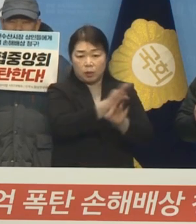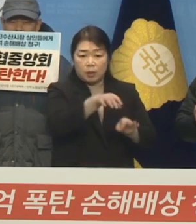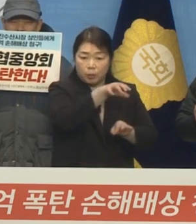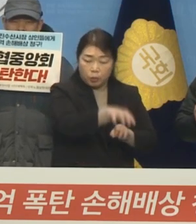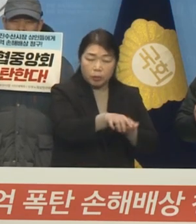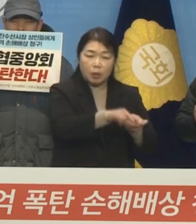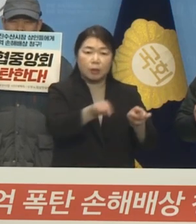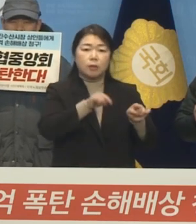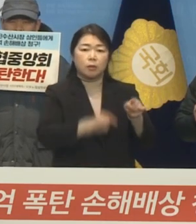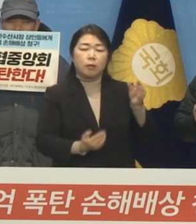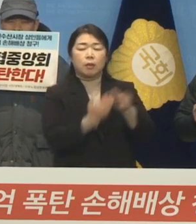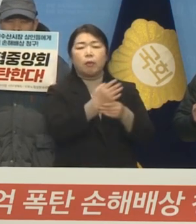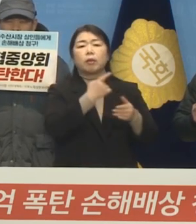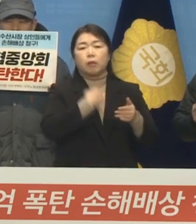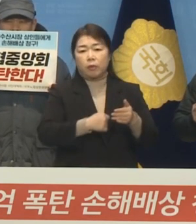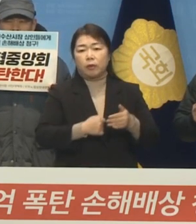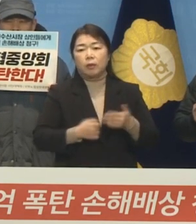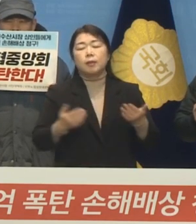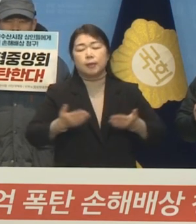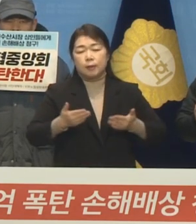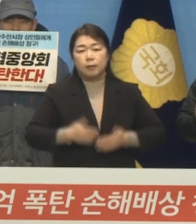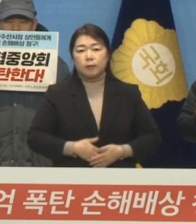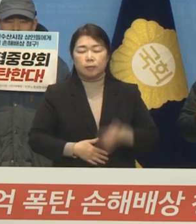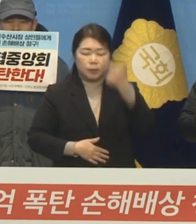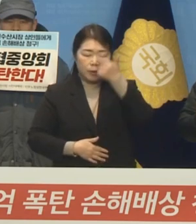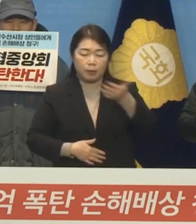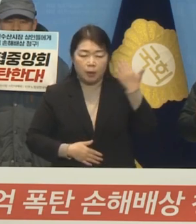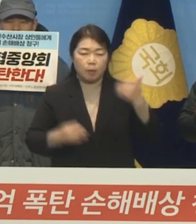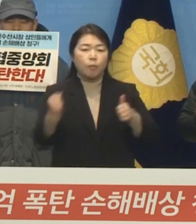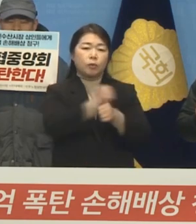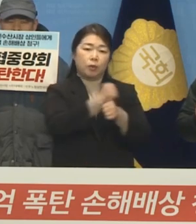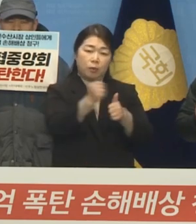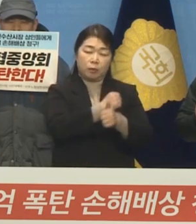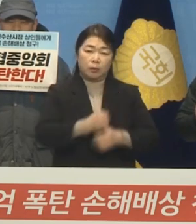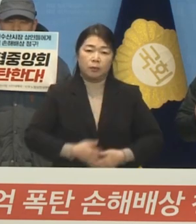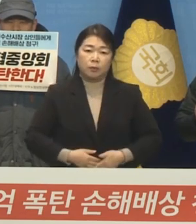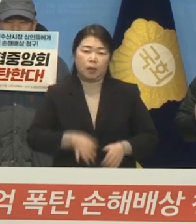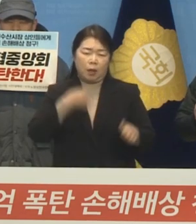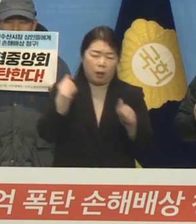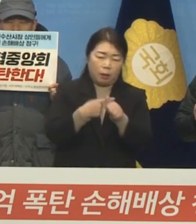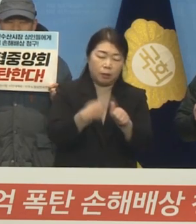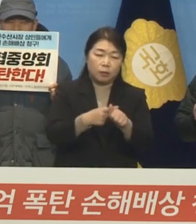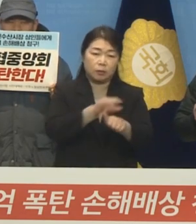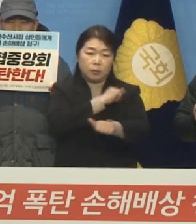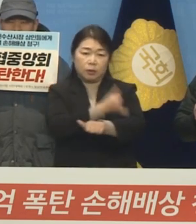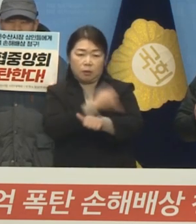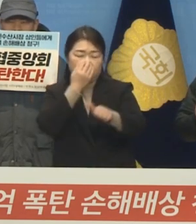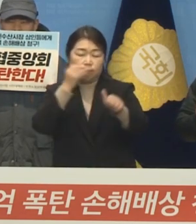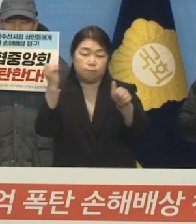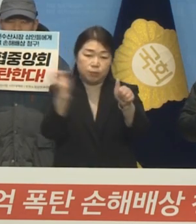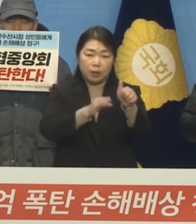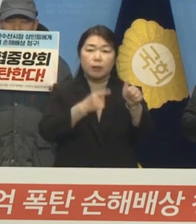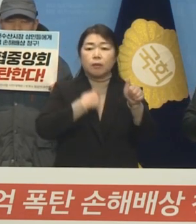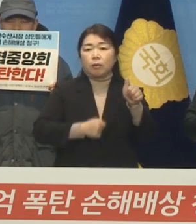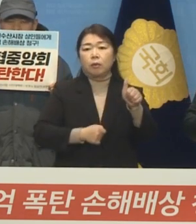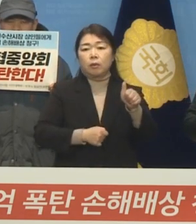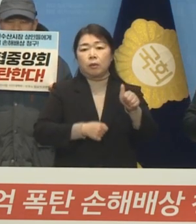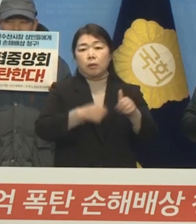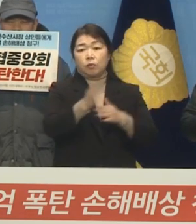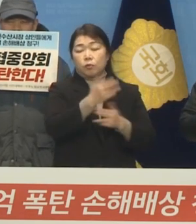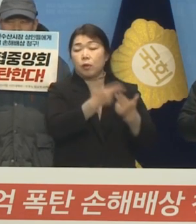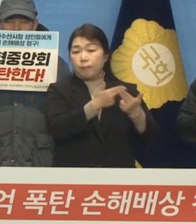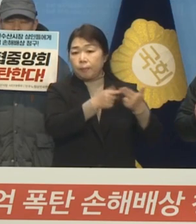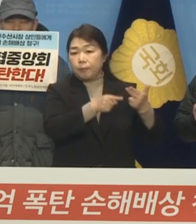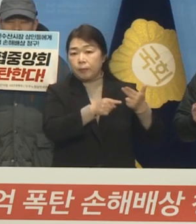수산시장 안에서 벌어졌던 잔인한 폭력, 폭언, 인권 유린을 한 수협이 어떻게